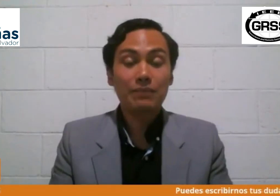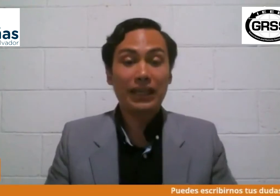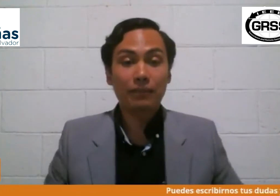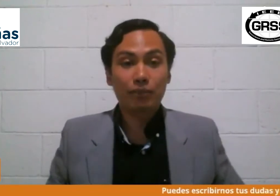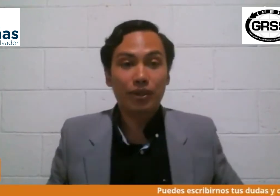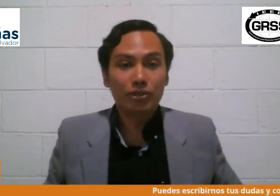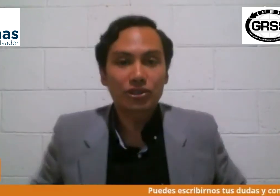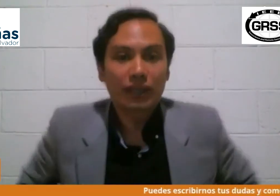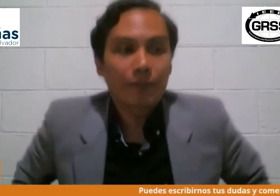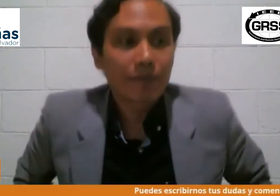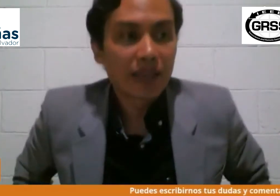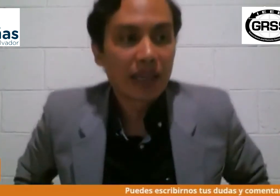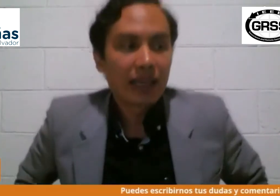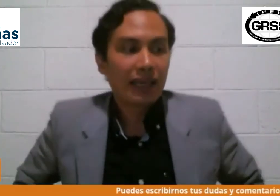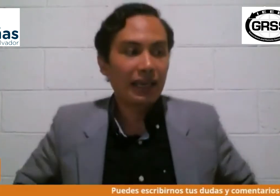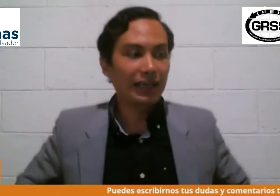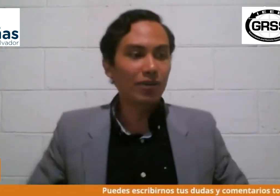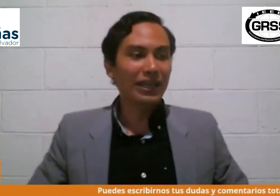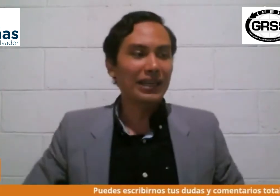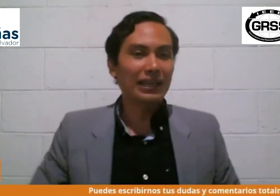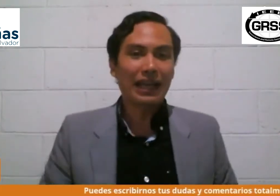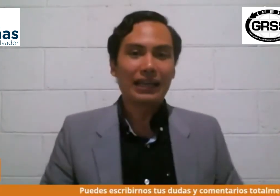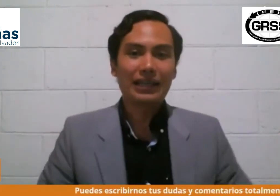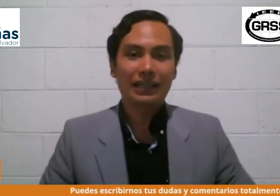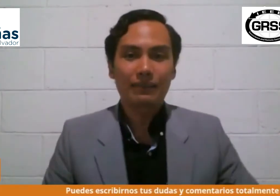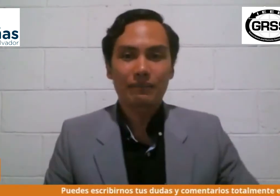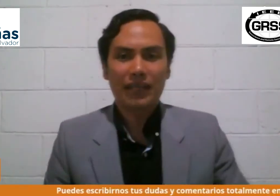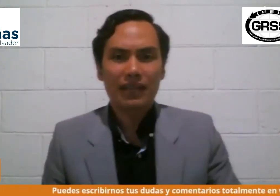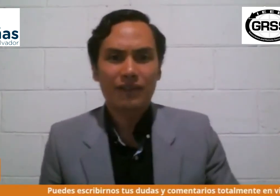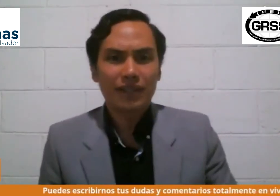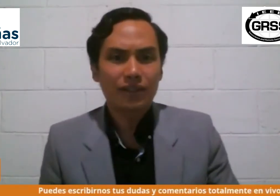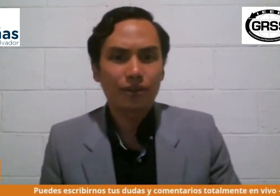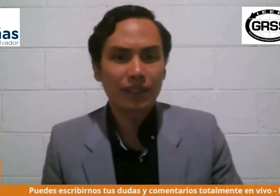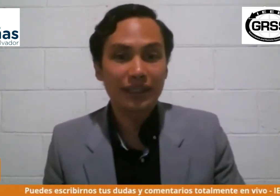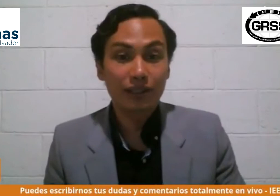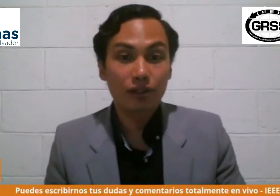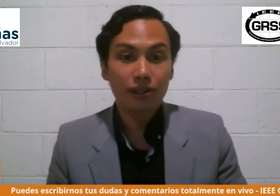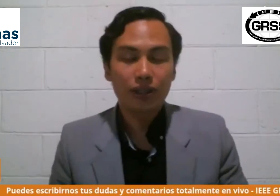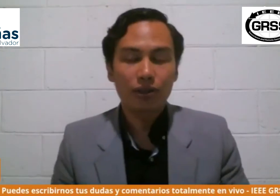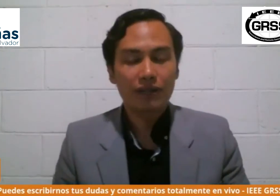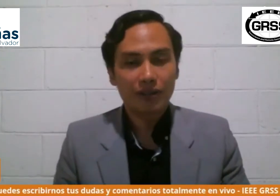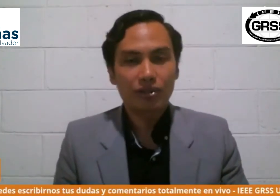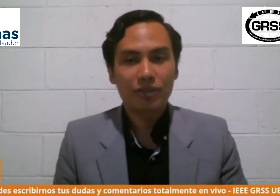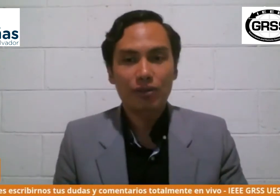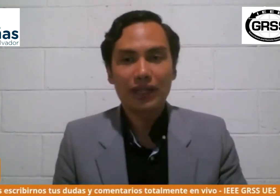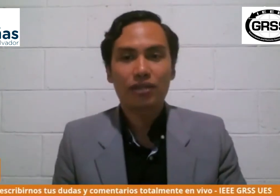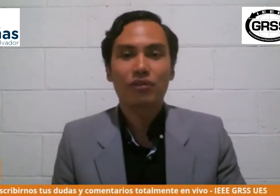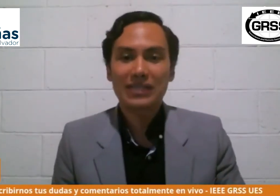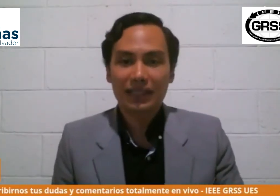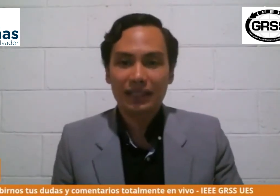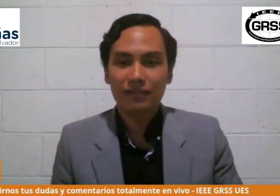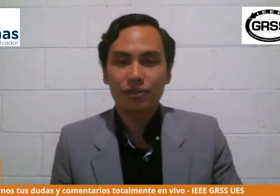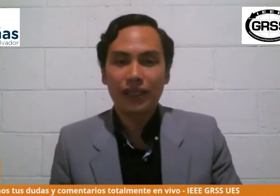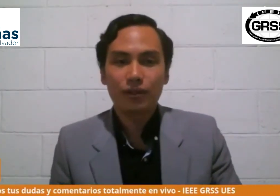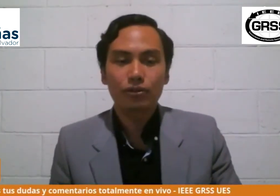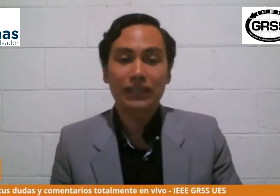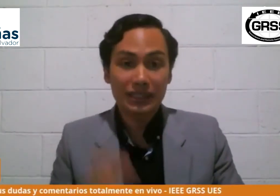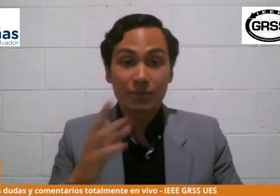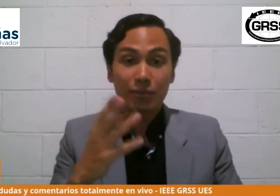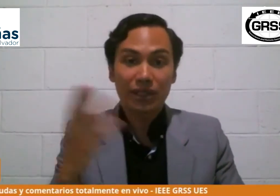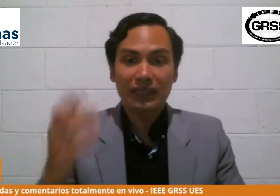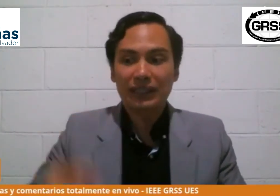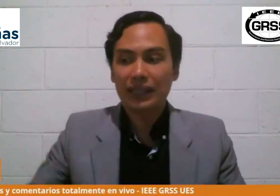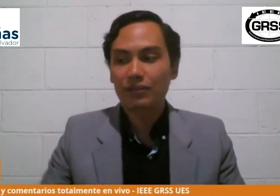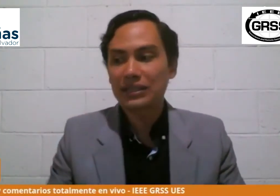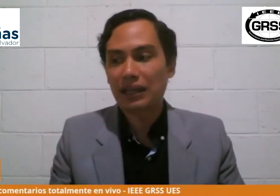Y también podemos, creo que el alfabeto dactilológico, el alfabeto manual es como bastante difundido. Ustedes